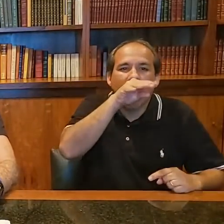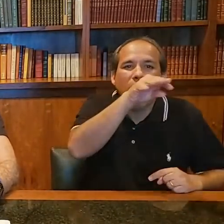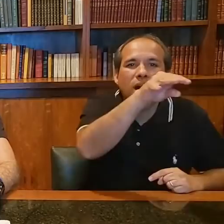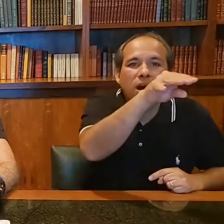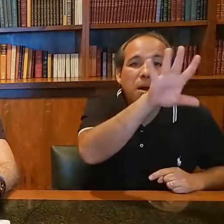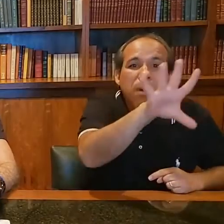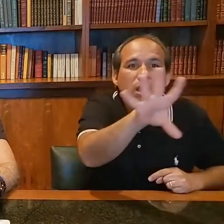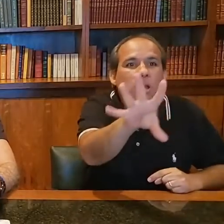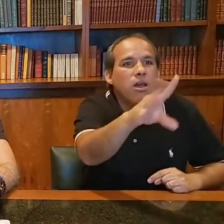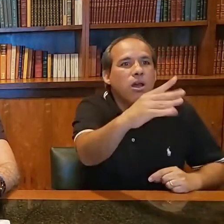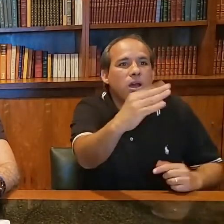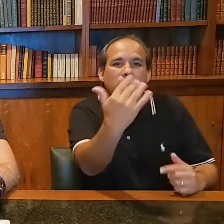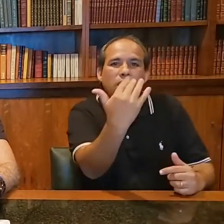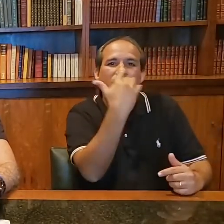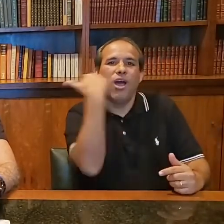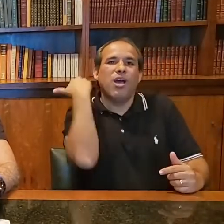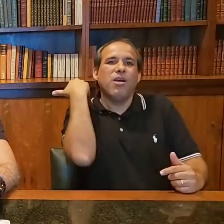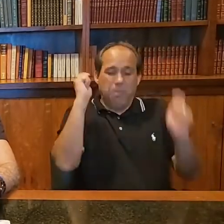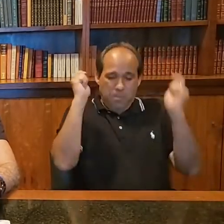entrada não.